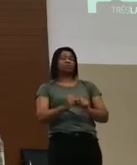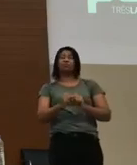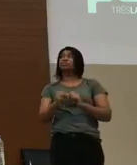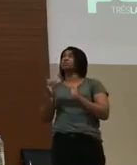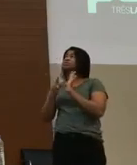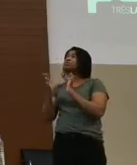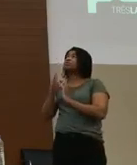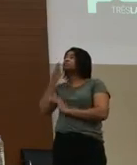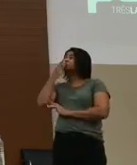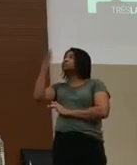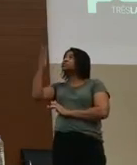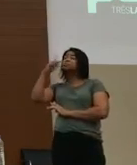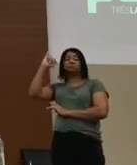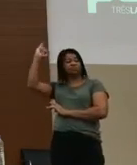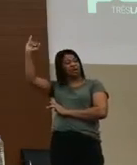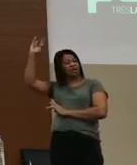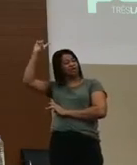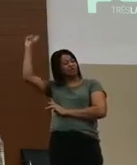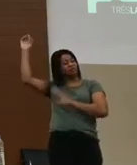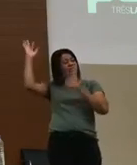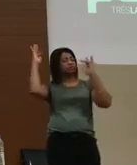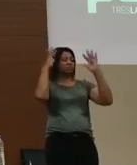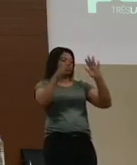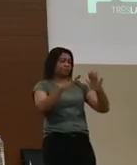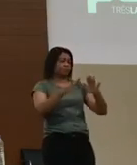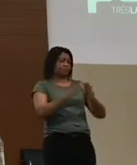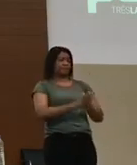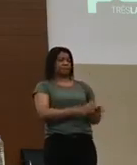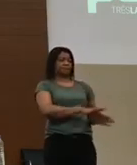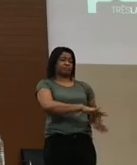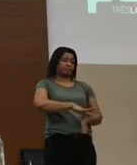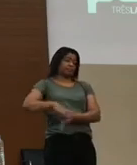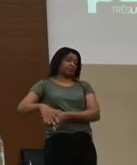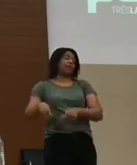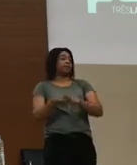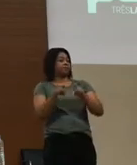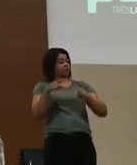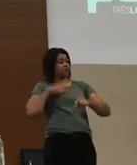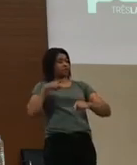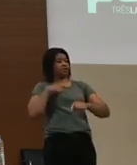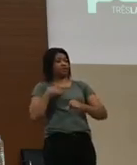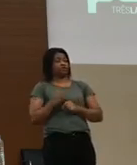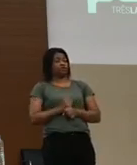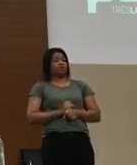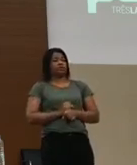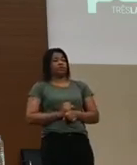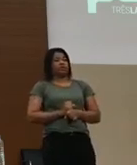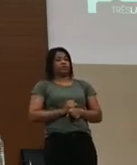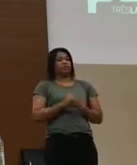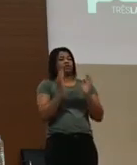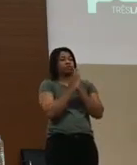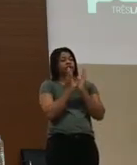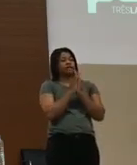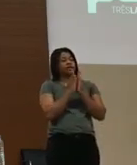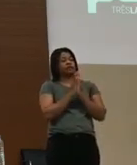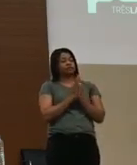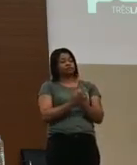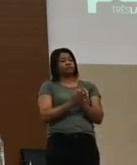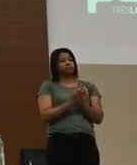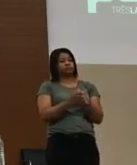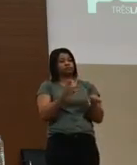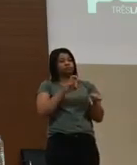questione: pastor, mas a do Getsemane não foi, foi. Porque a oração dele foi baseada na